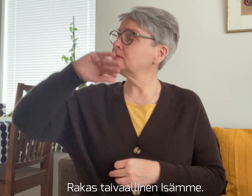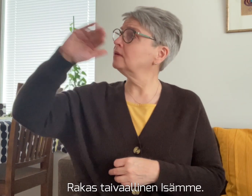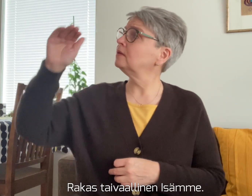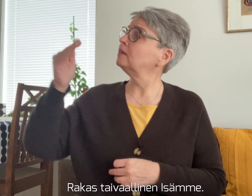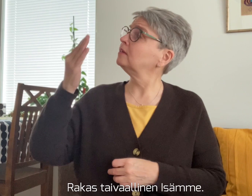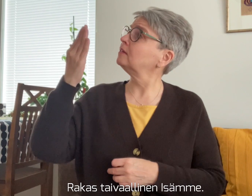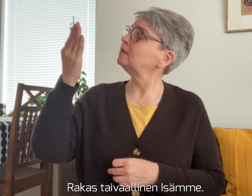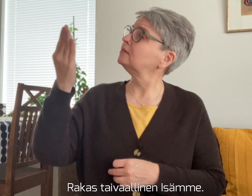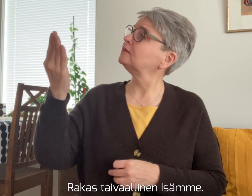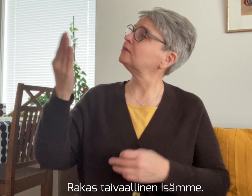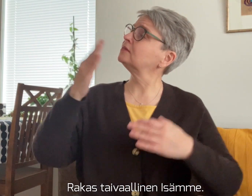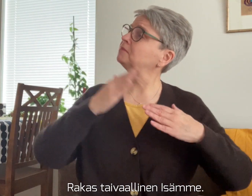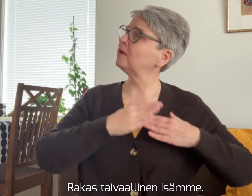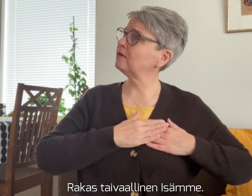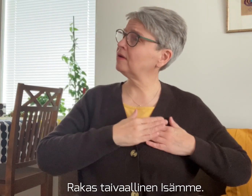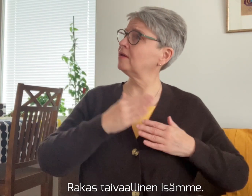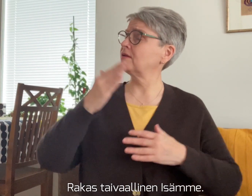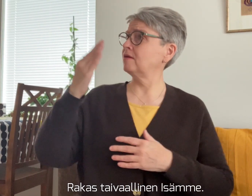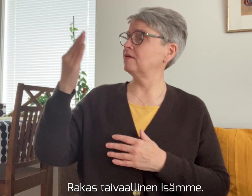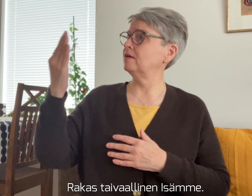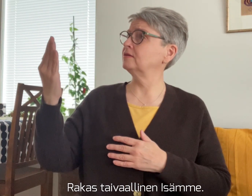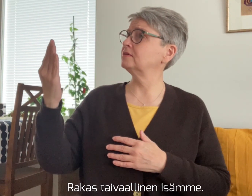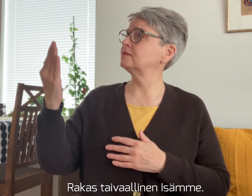Rakas taivaallinen Isämme,